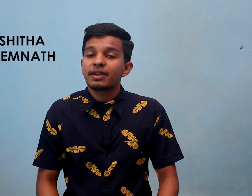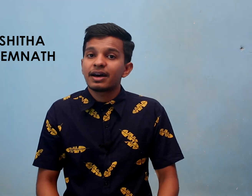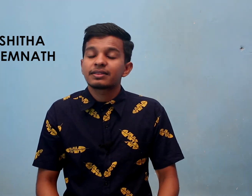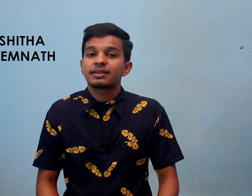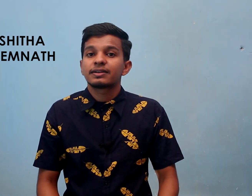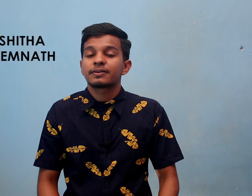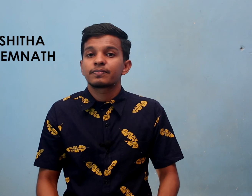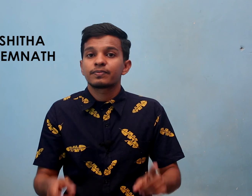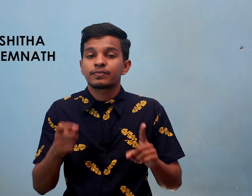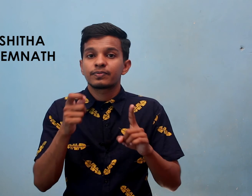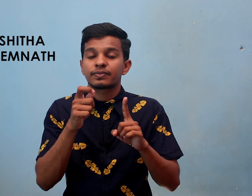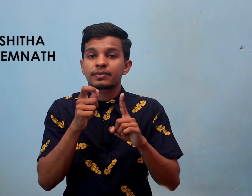ප්‍රේම්නාත්.